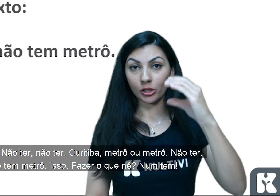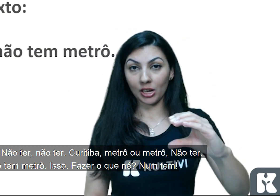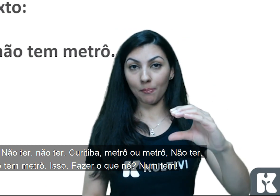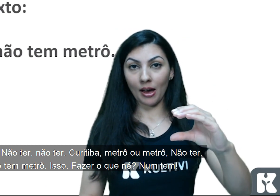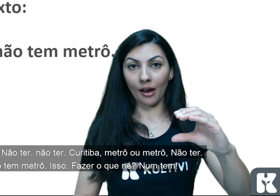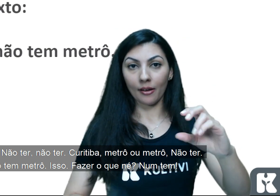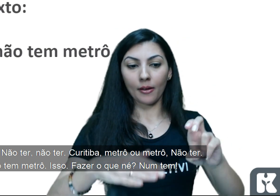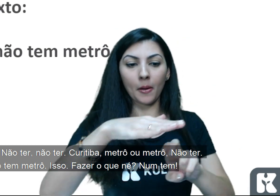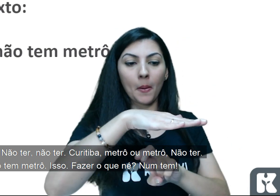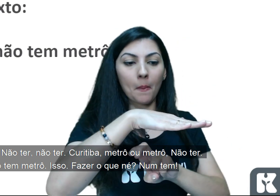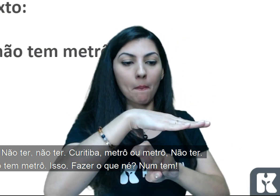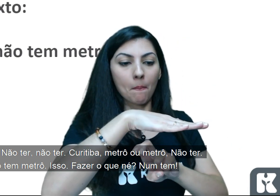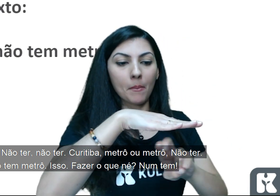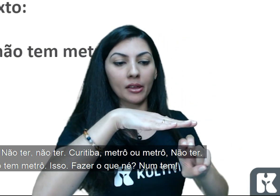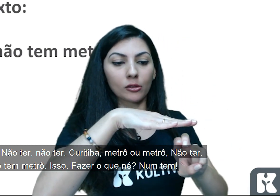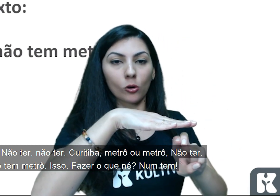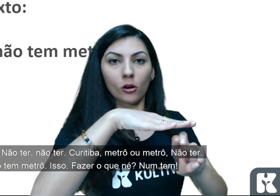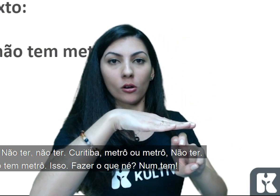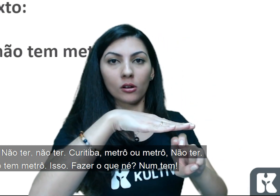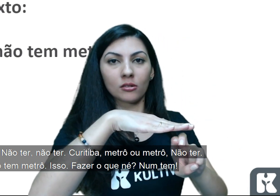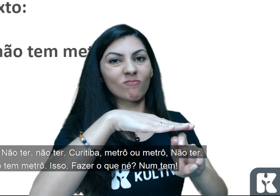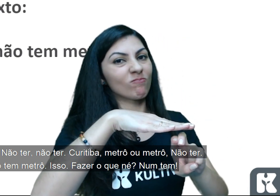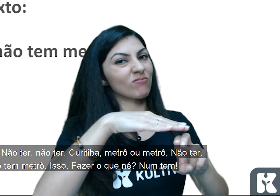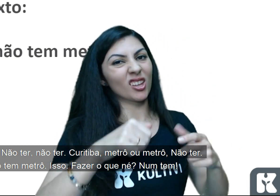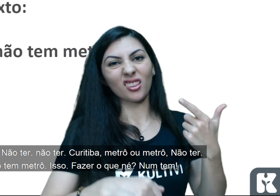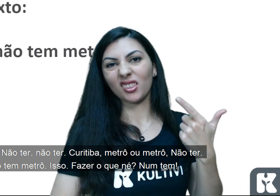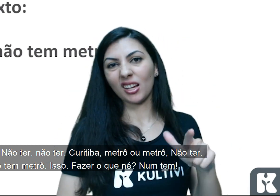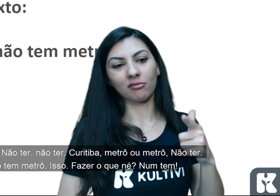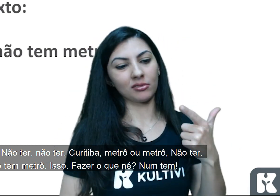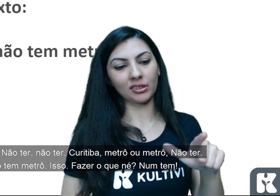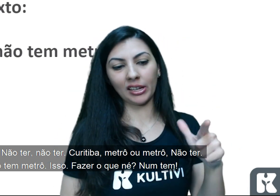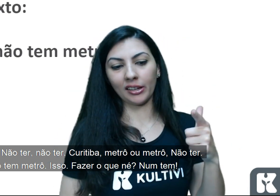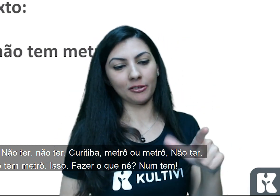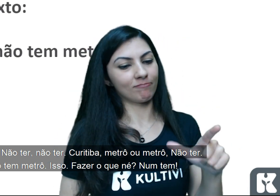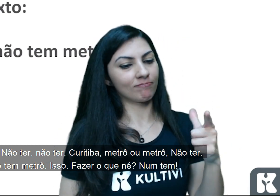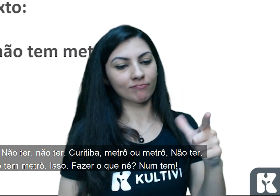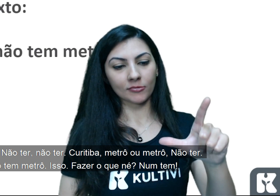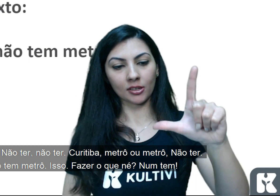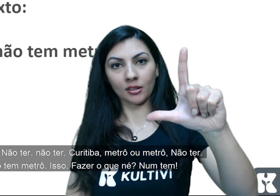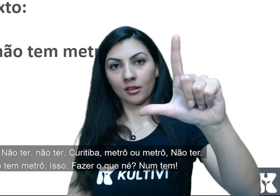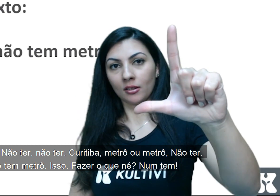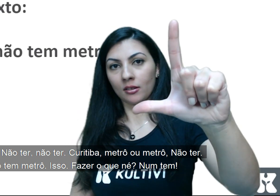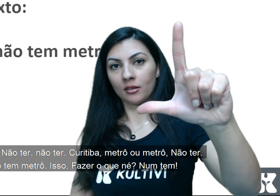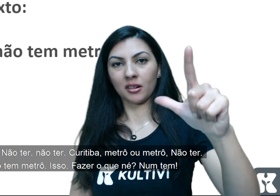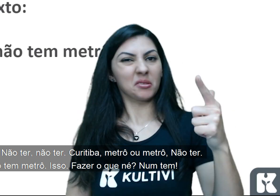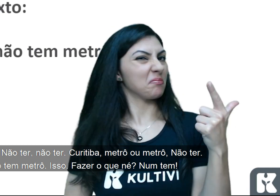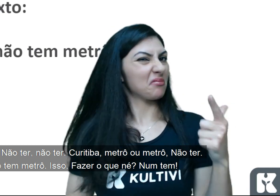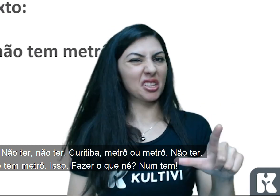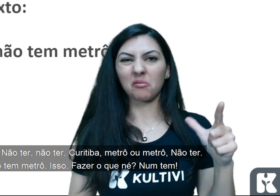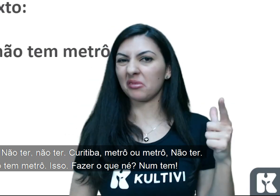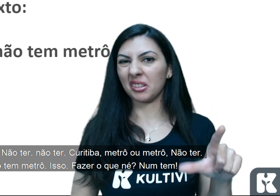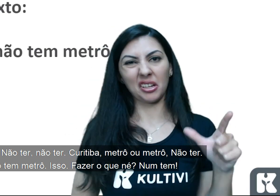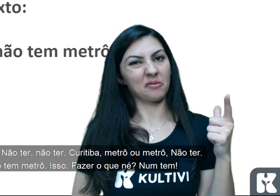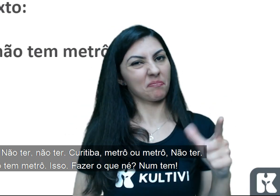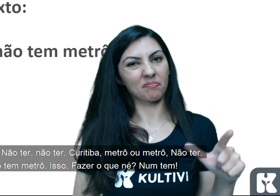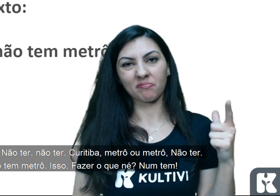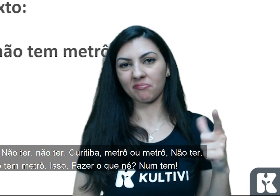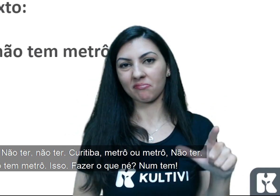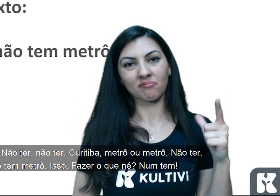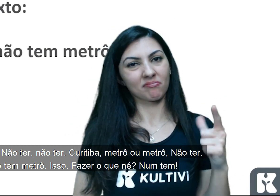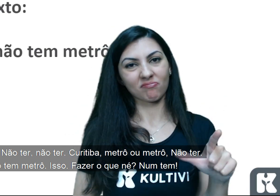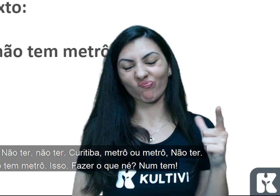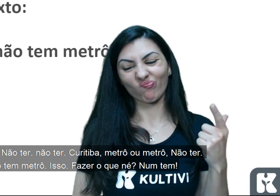Curitiba. Metrô. Não ter. Não ter.